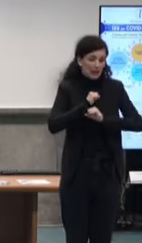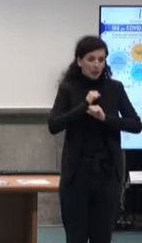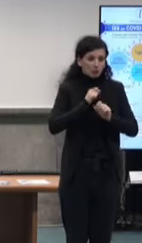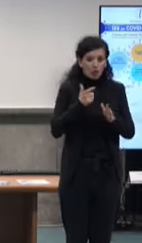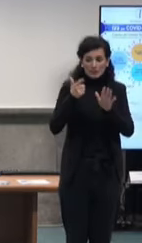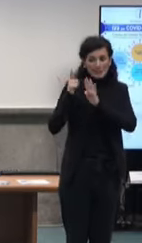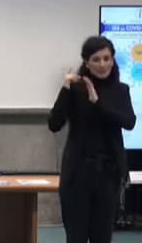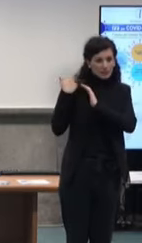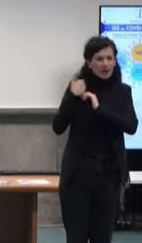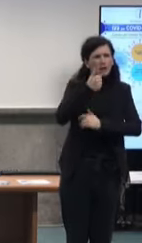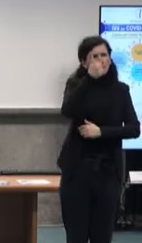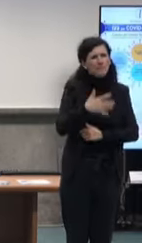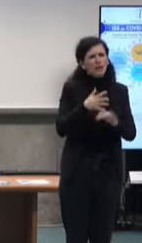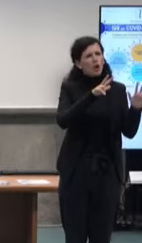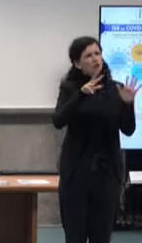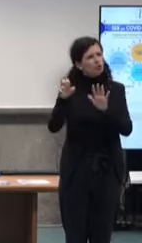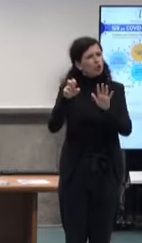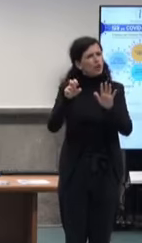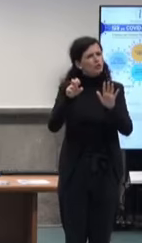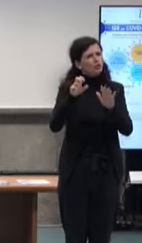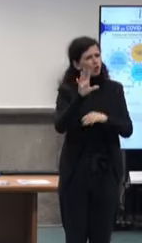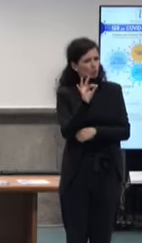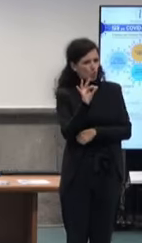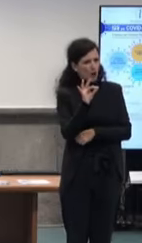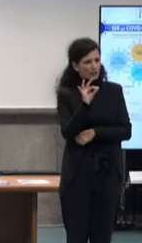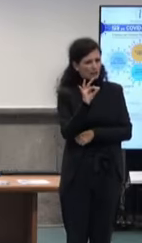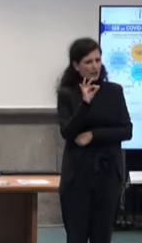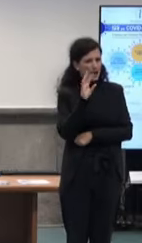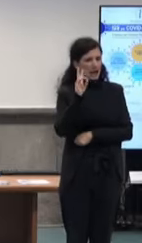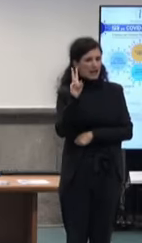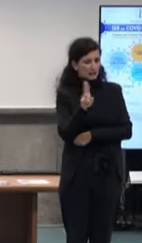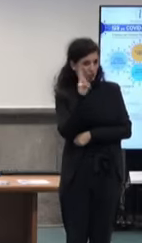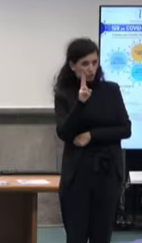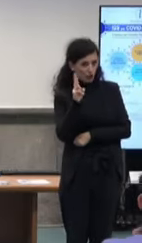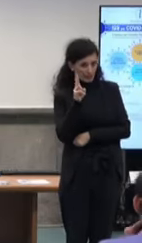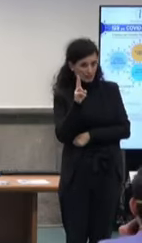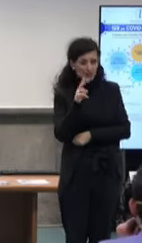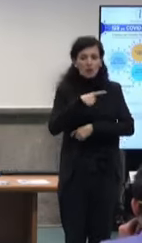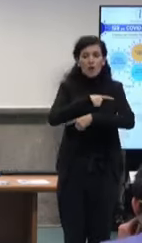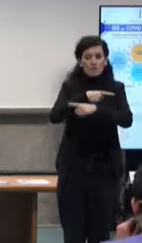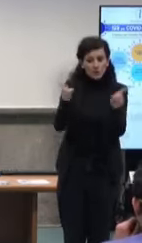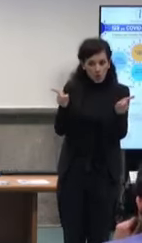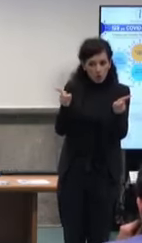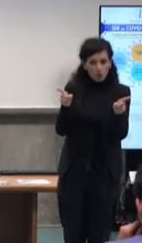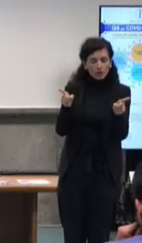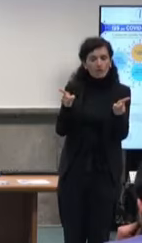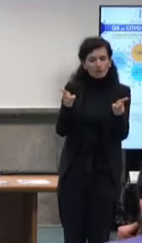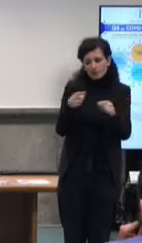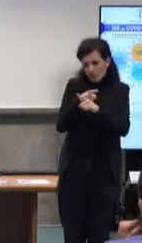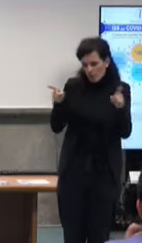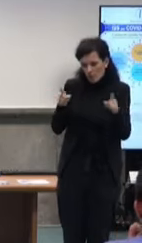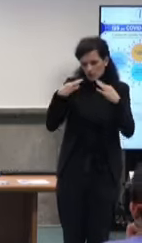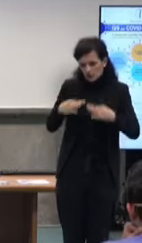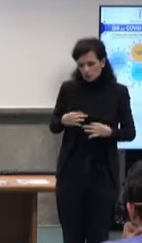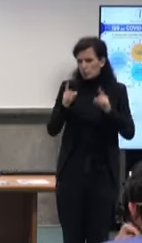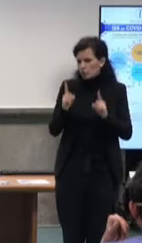settimane circa 1850 decessi di cui voi avete attribuito voi cioè nel senso avete ovviamente le cartelle cliniche